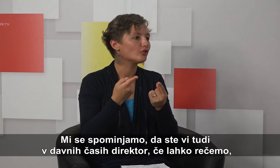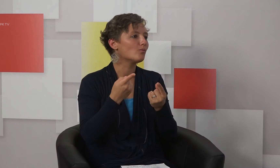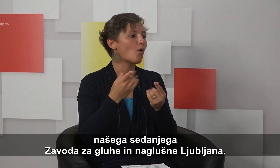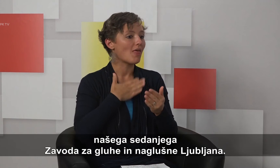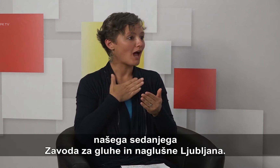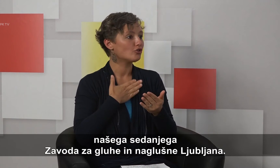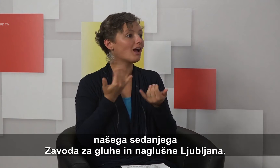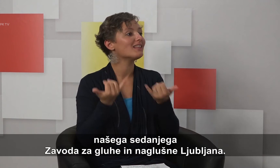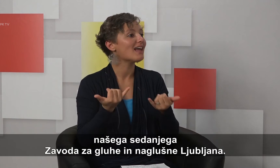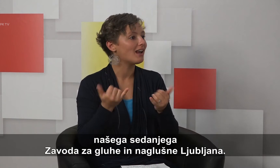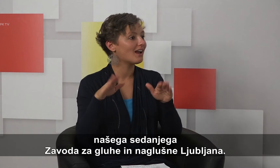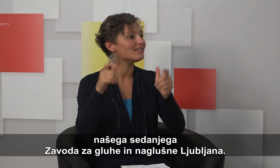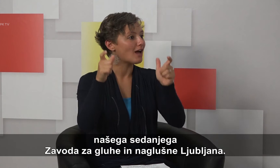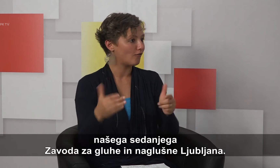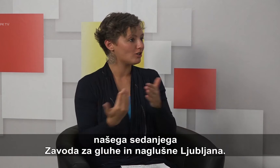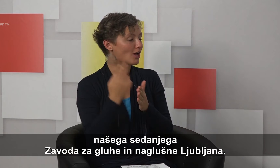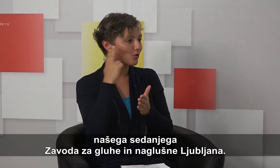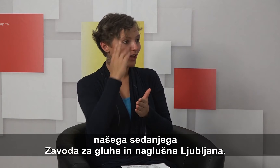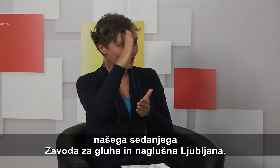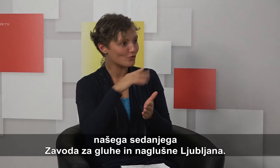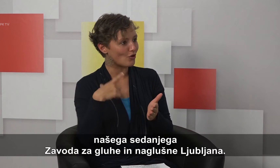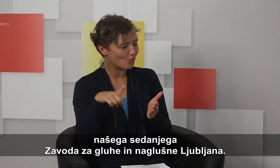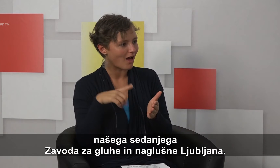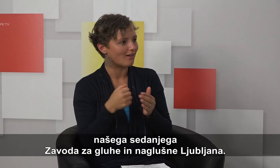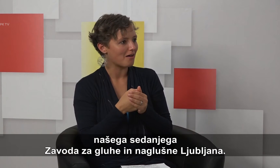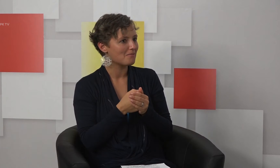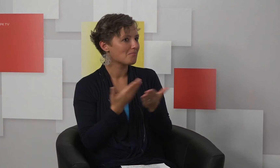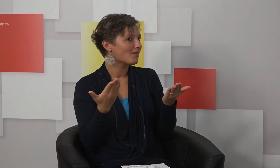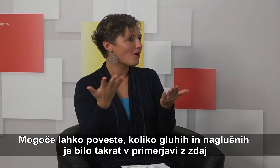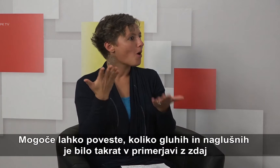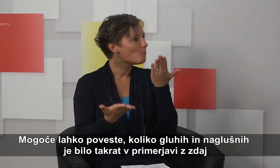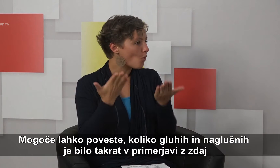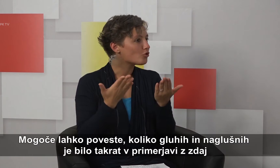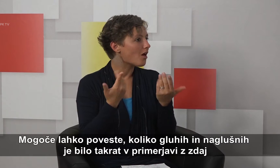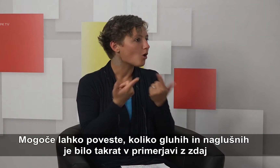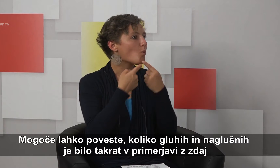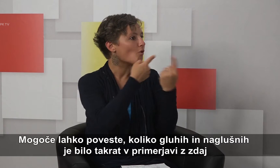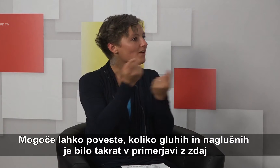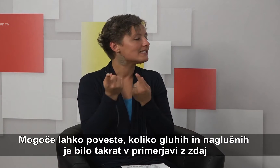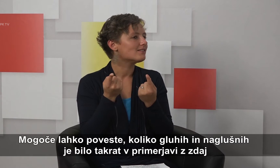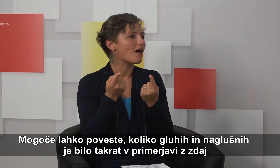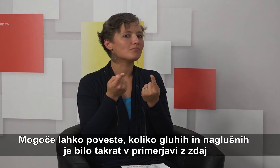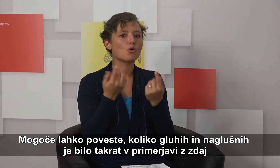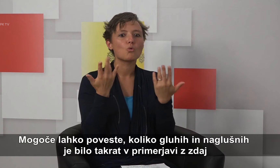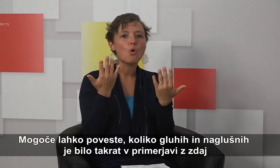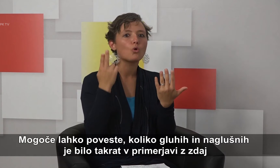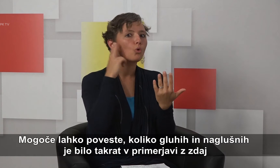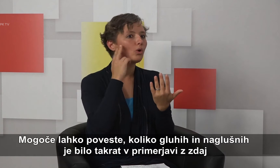rešemo našega tedanjega zavoda za kulturne duševne dane. Mogoče lahko poveste, koliko kulturnih